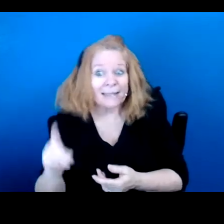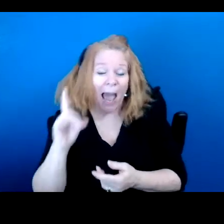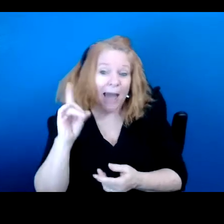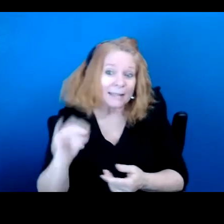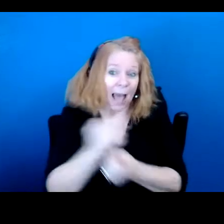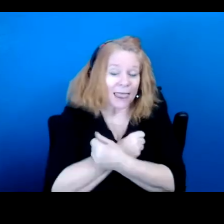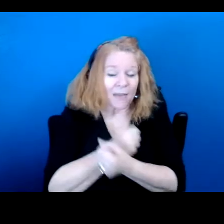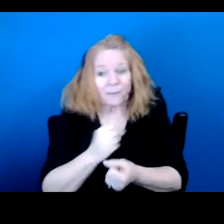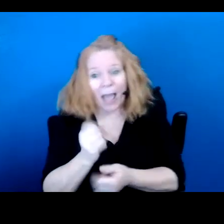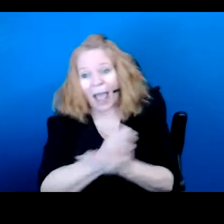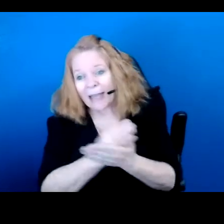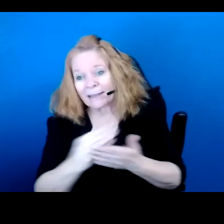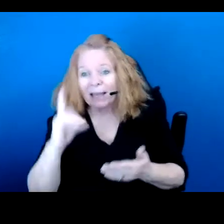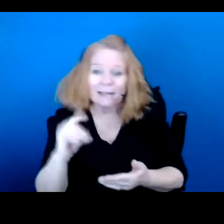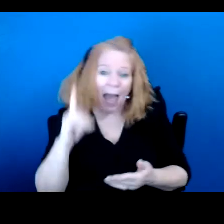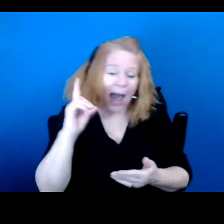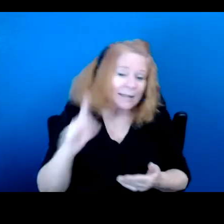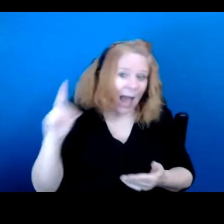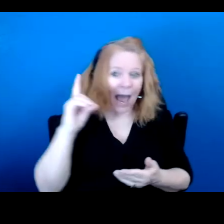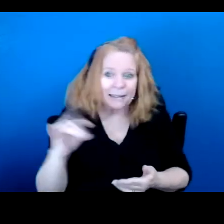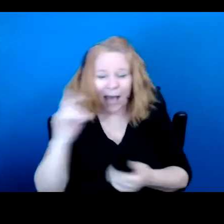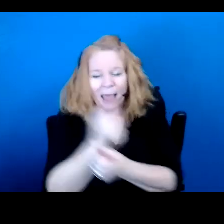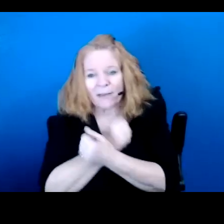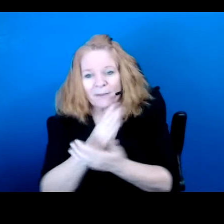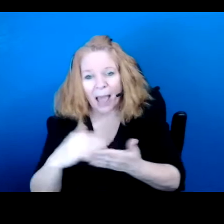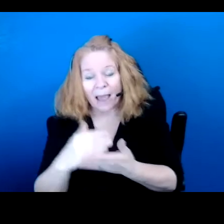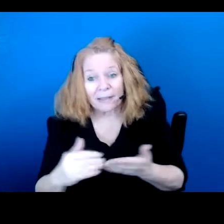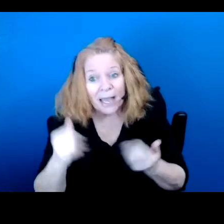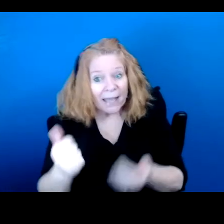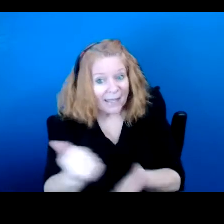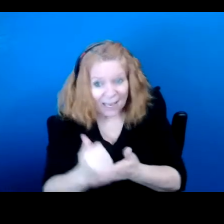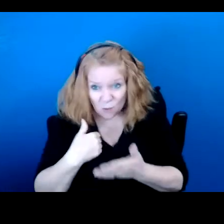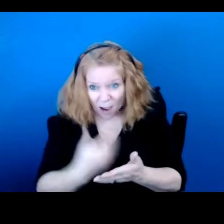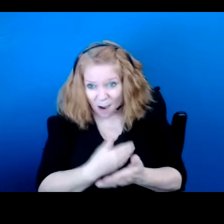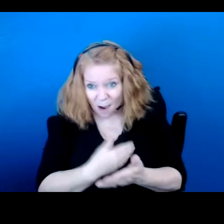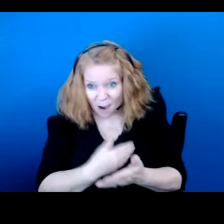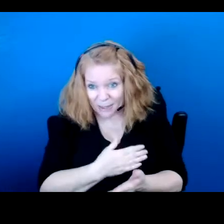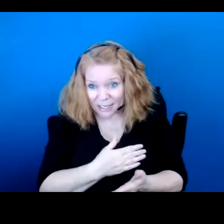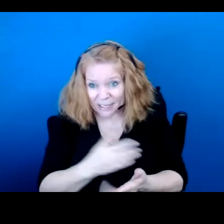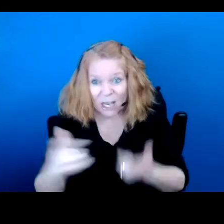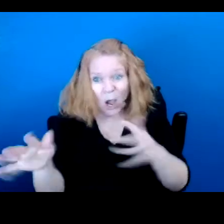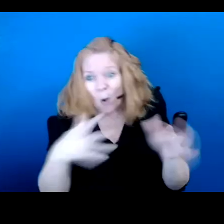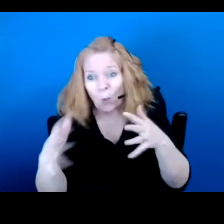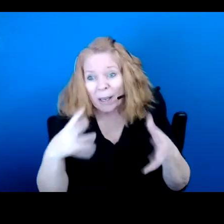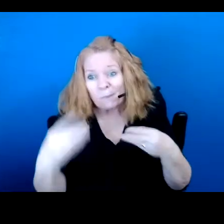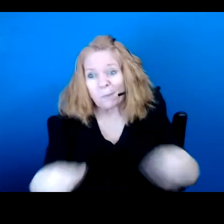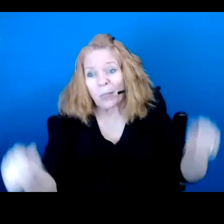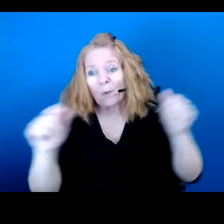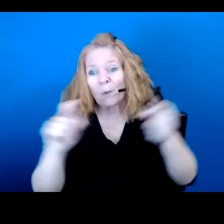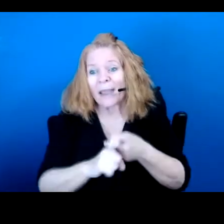y le gustan los países a medida y le gusta mucho el espacio tu puedes ayudarnos por favor